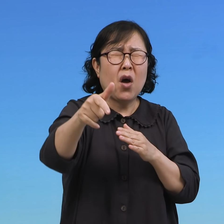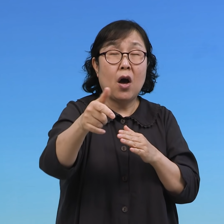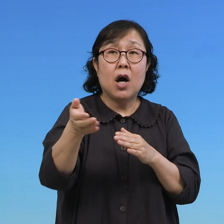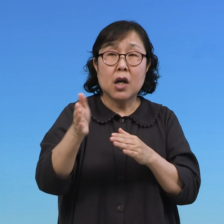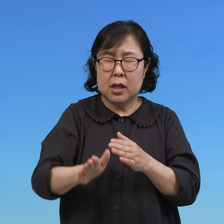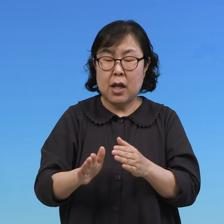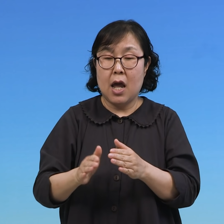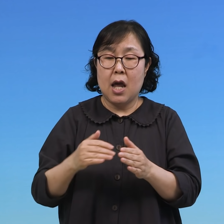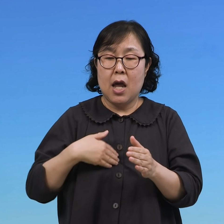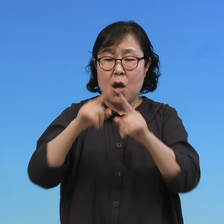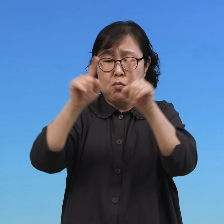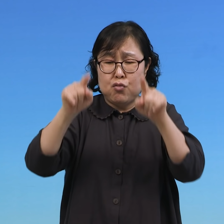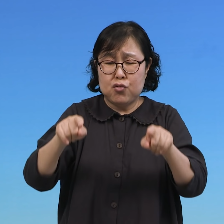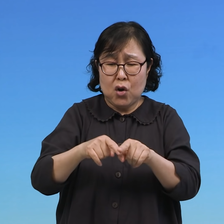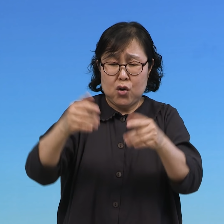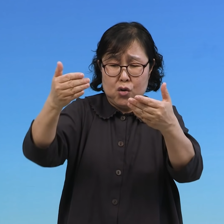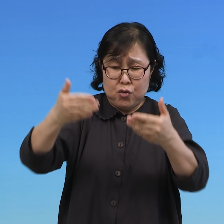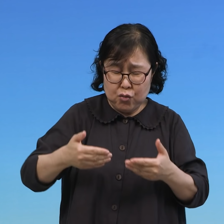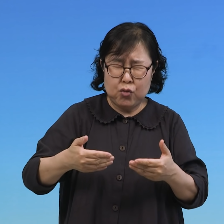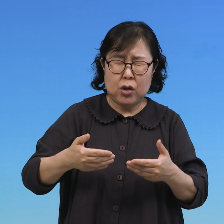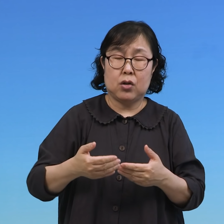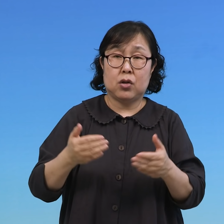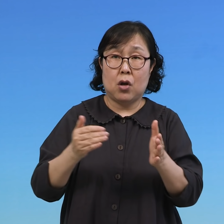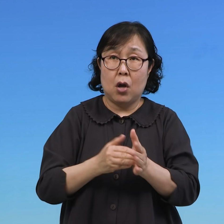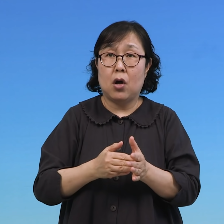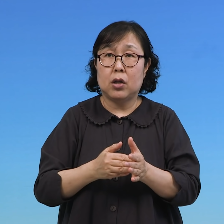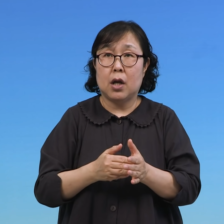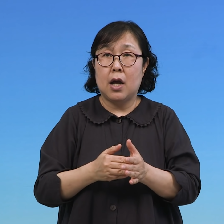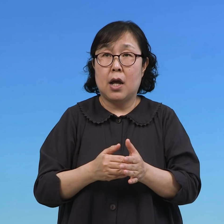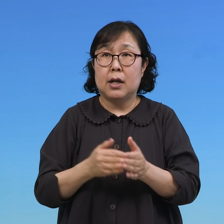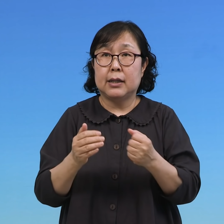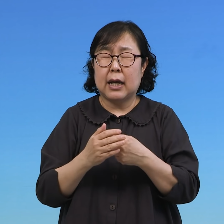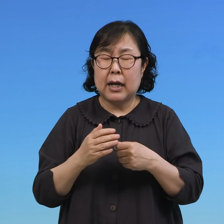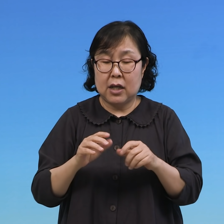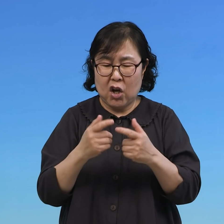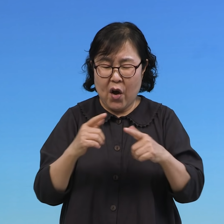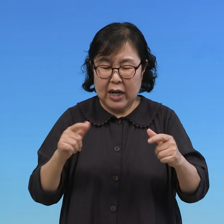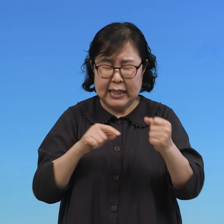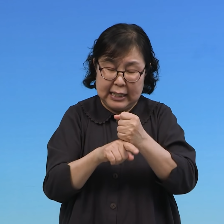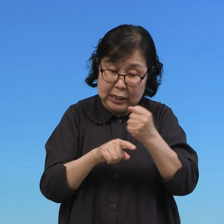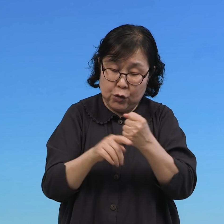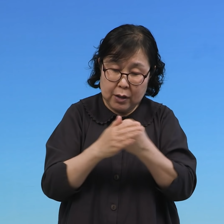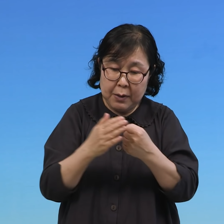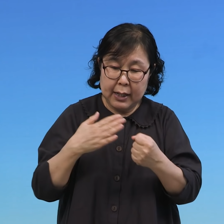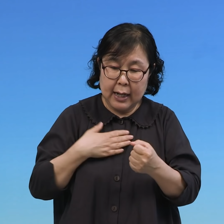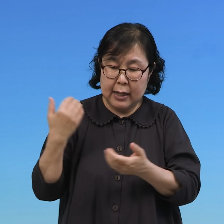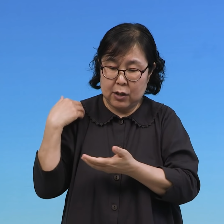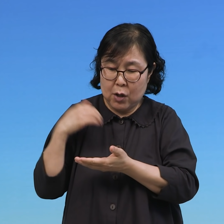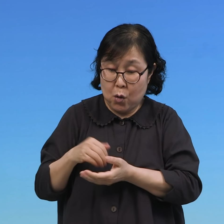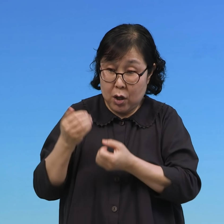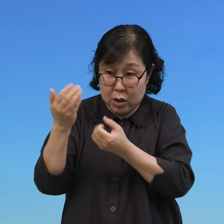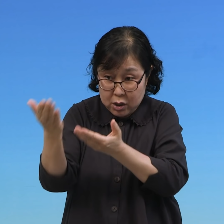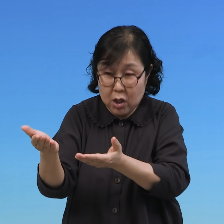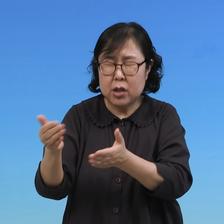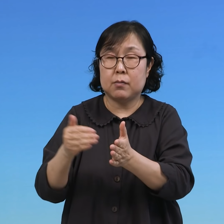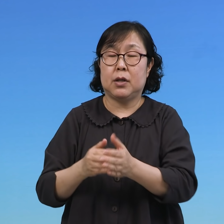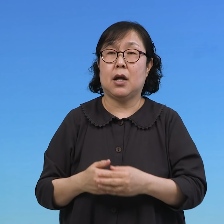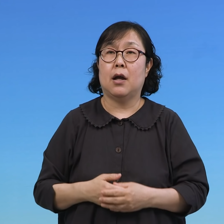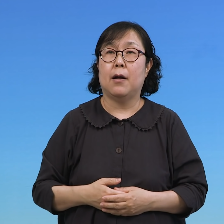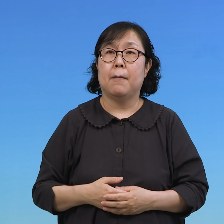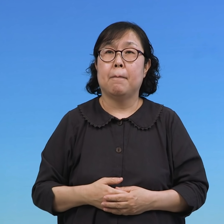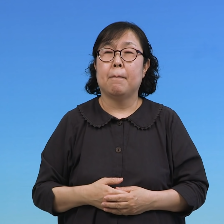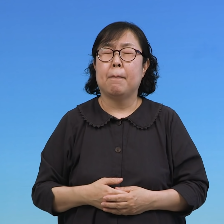친히 오셔가지고 문서를 주고 가셨어요. 뭐 이런저런 뭐 상황 때문에 이제 되돌려 드렸지만 이건